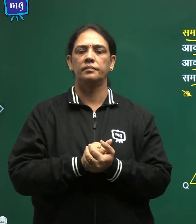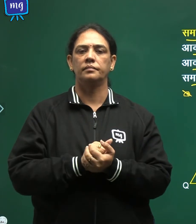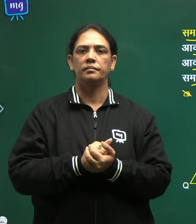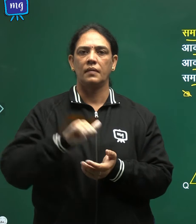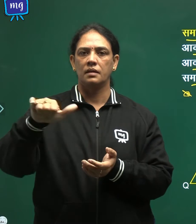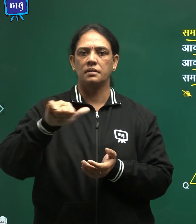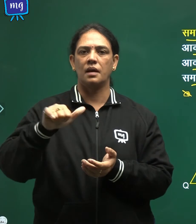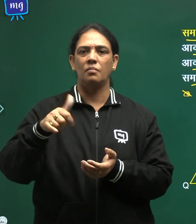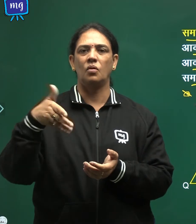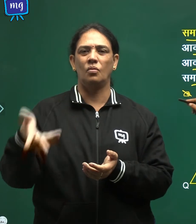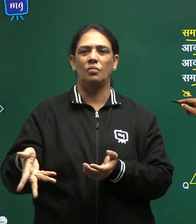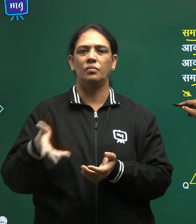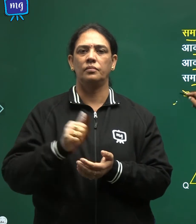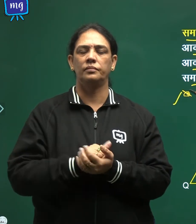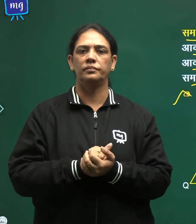समान हो।